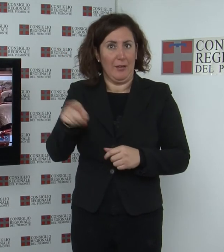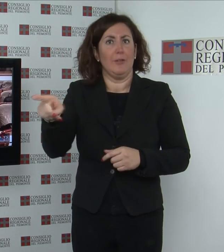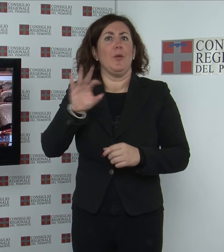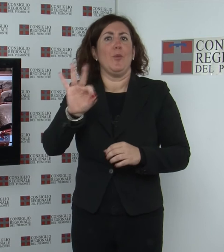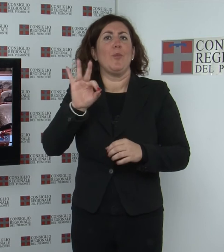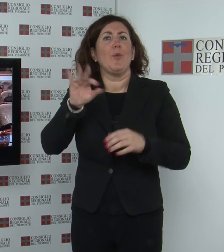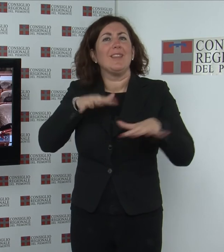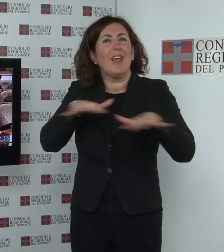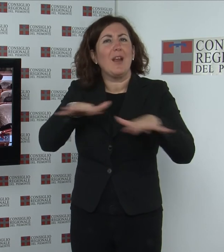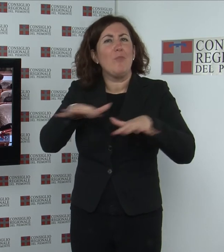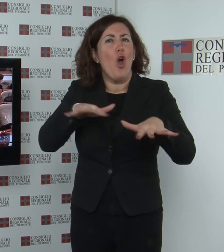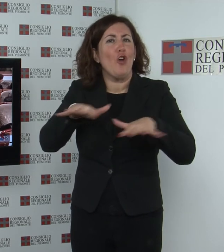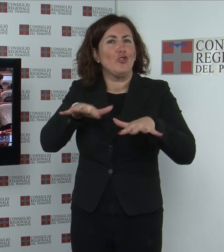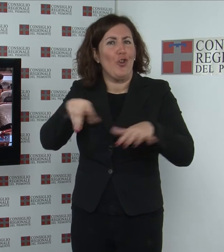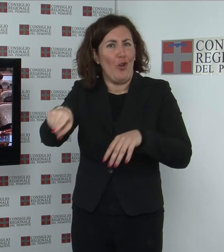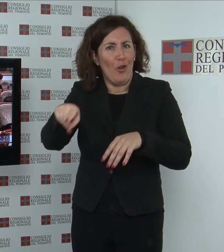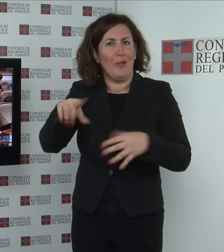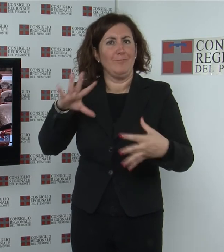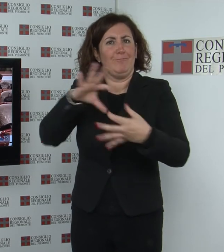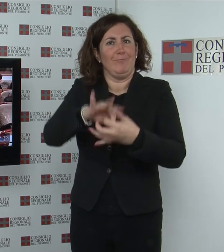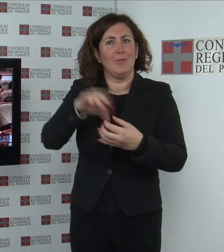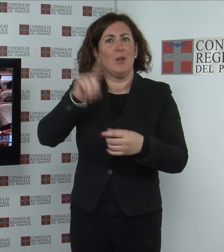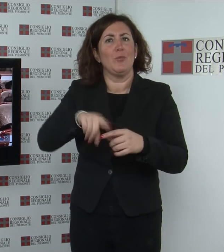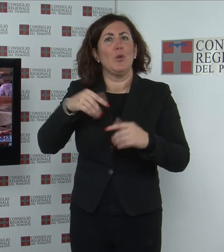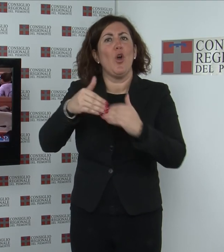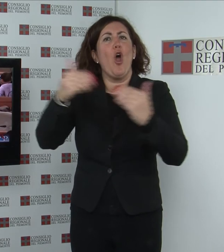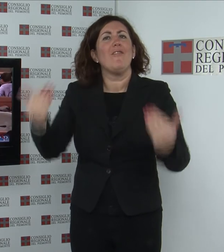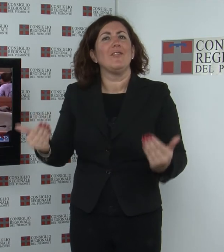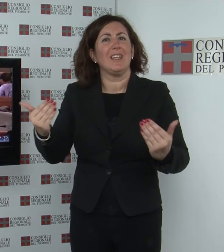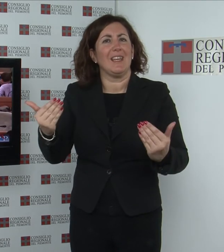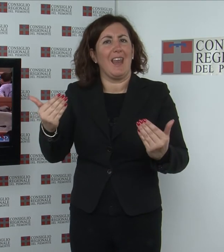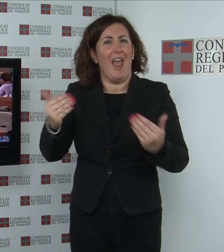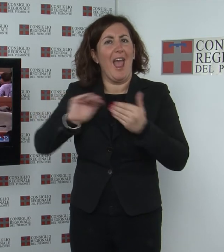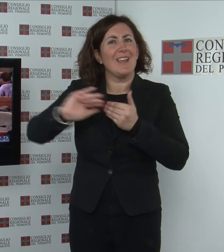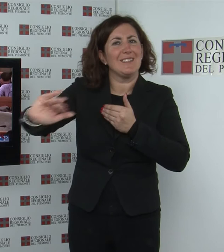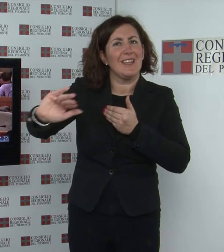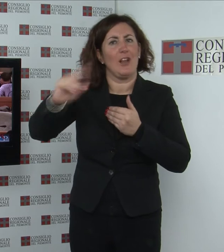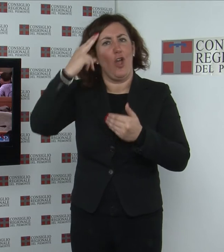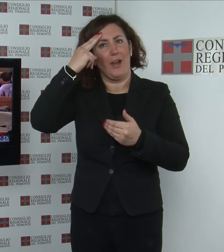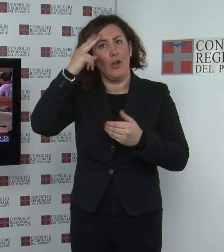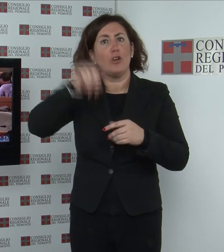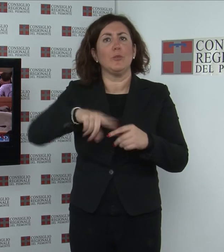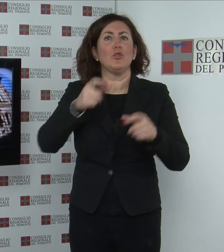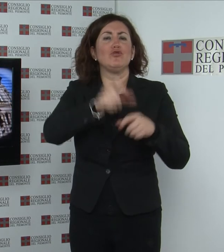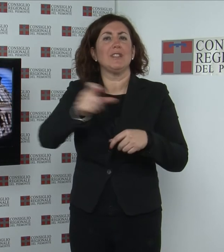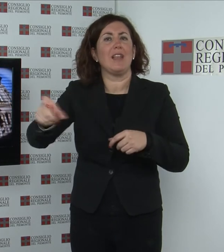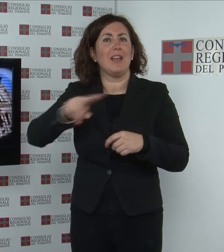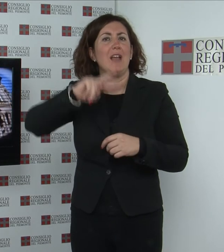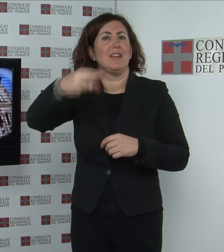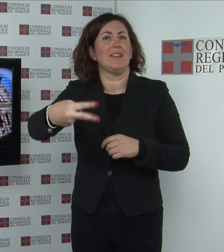Fossoli il confine l'esilio e il ricordo e cittadinanza l'orizzonte delle seconde generazioni